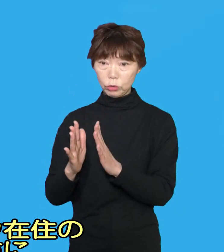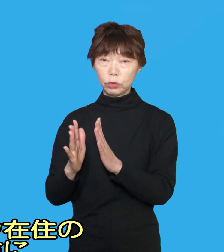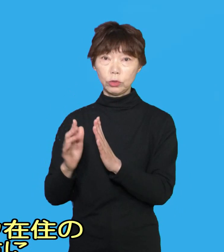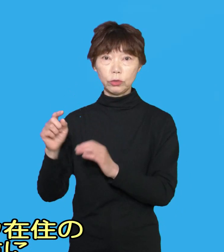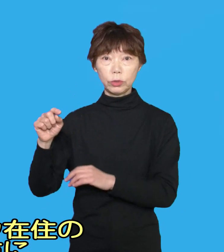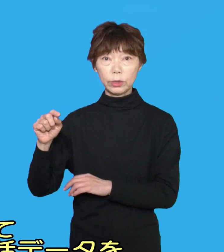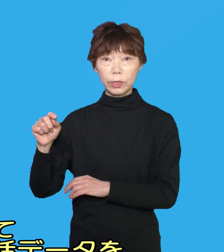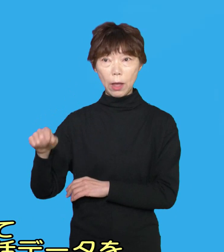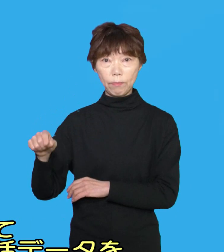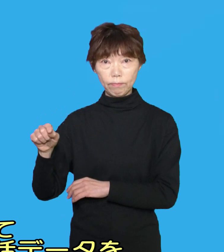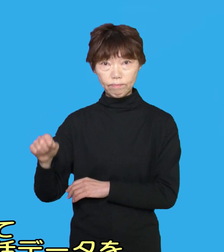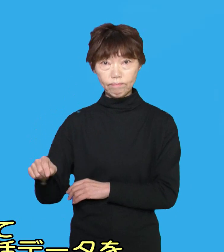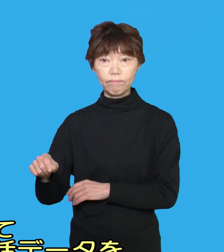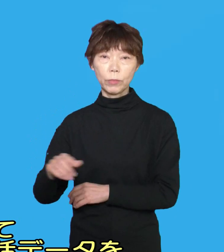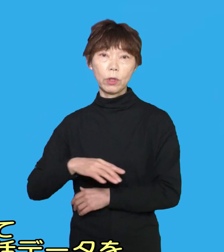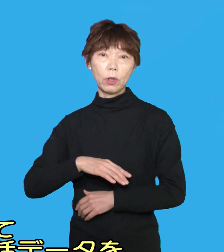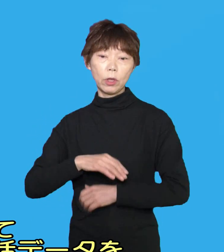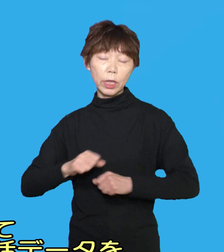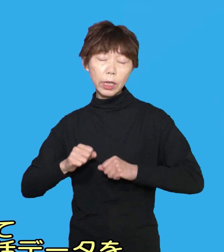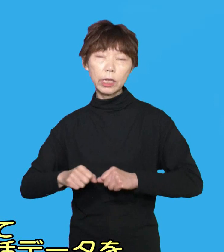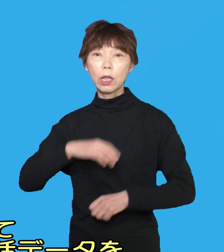高齢の方、ご協力いただきまして、